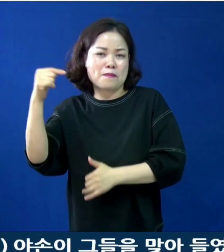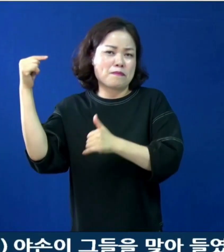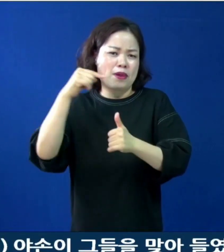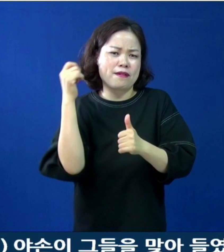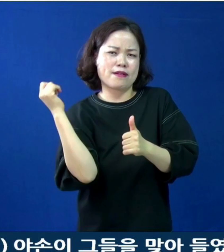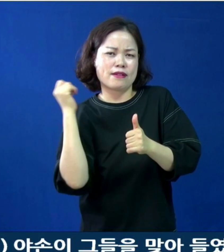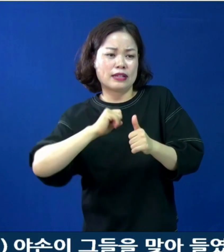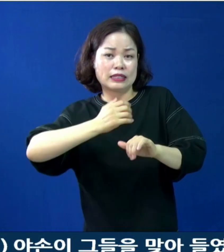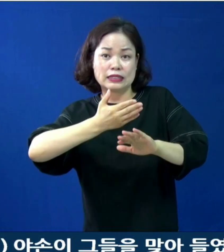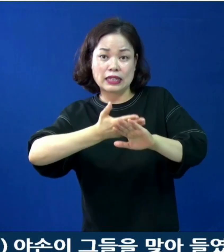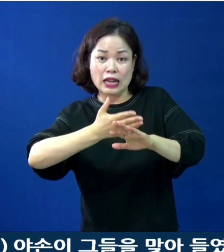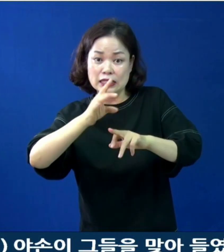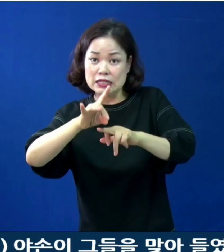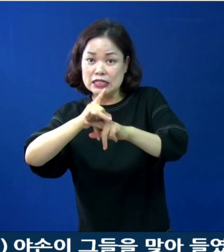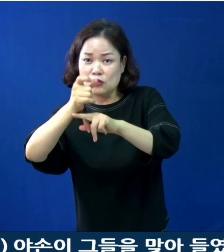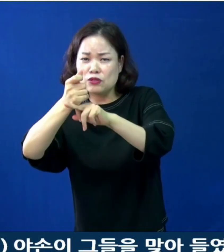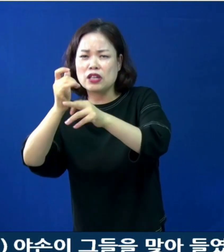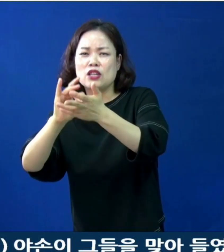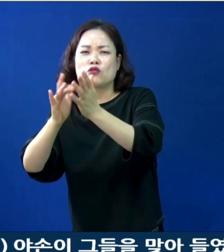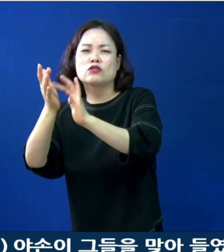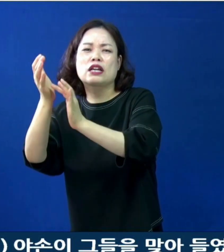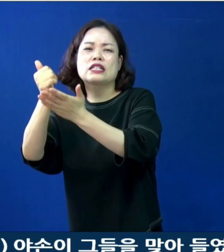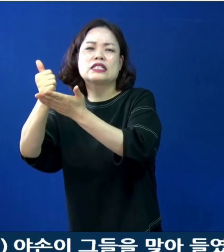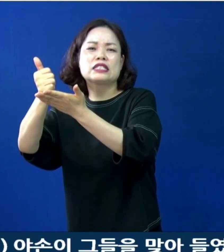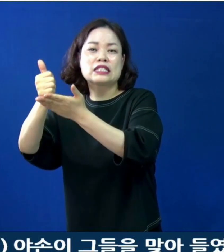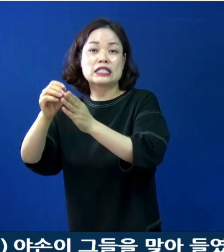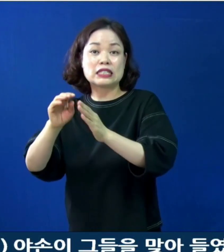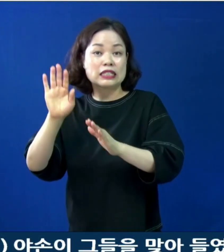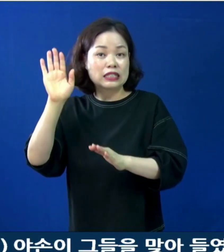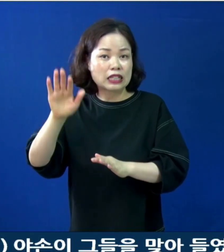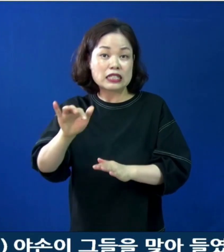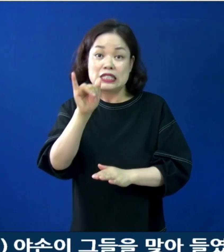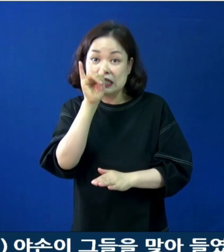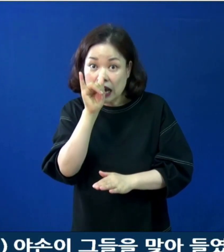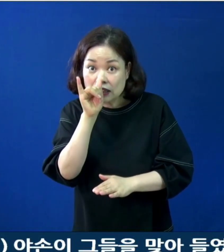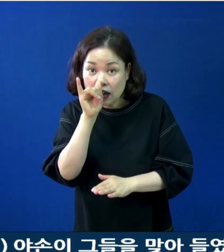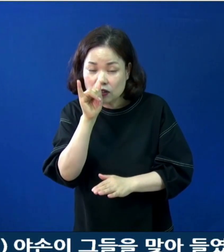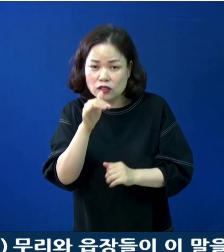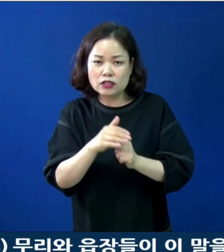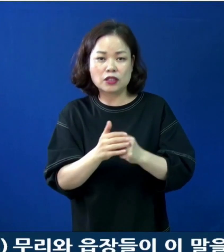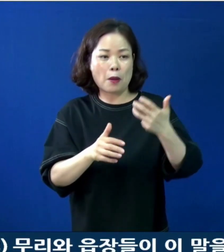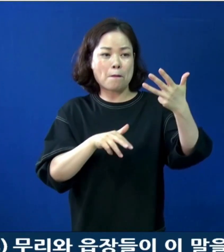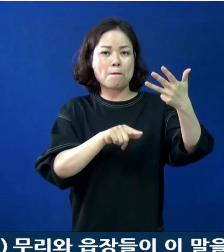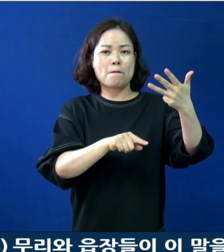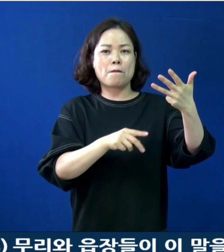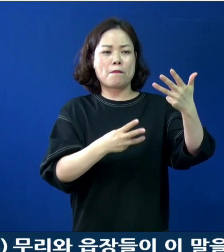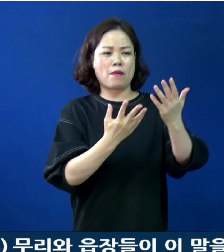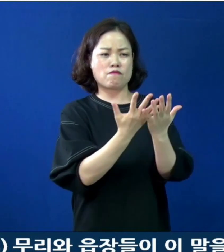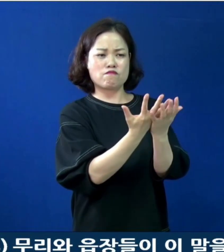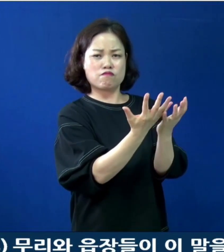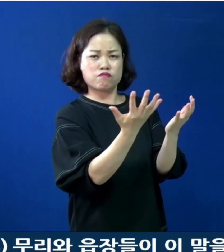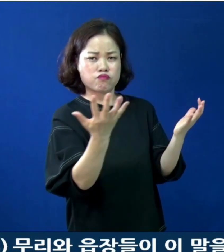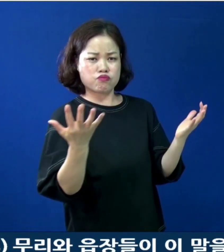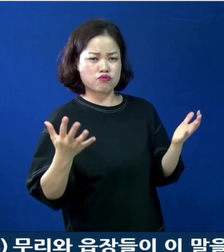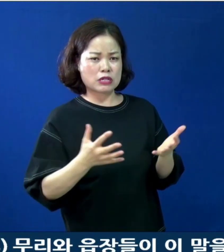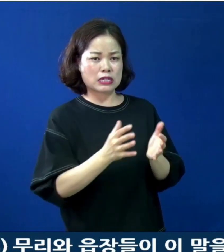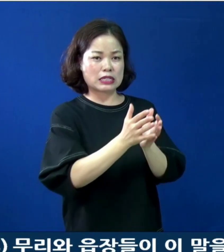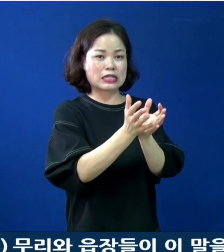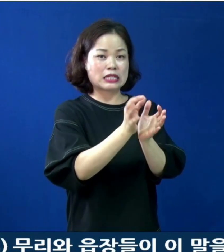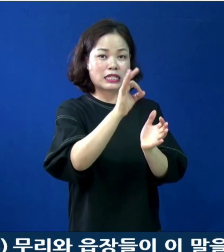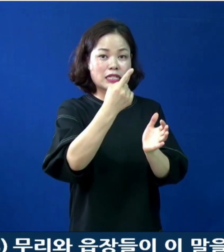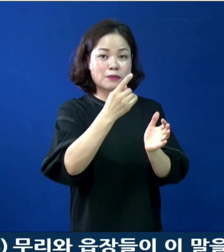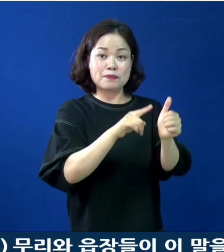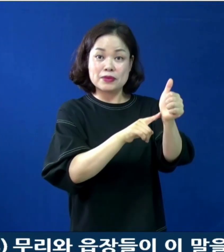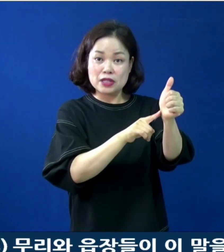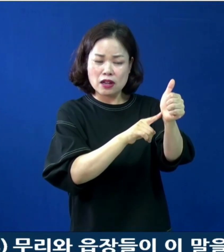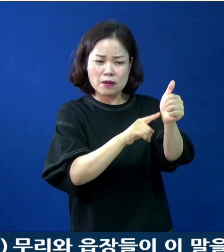말하되 다른 임금 곧 예수라 하는 이가 있다 하더이다 하니 8절 무리와 읍장들이 이 말을